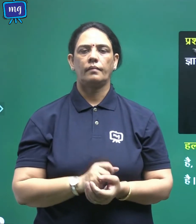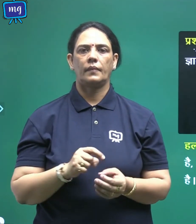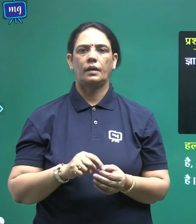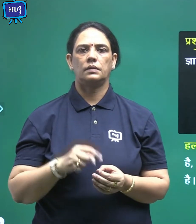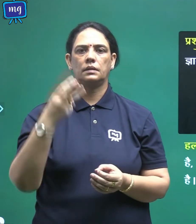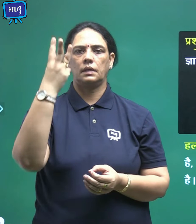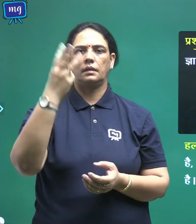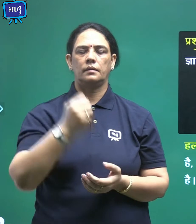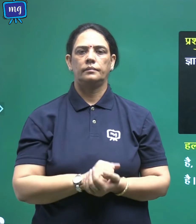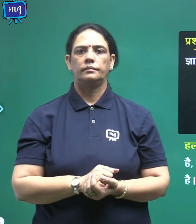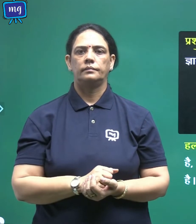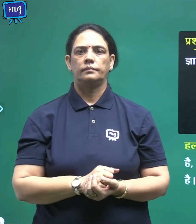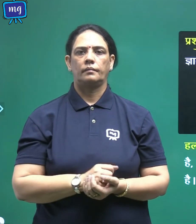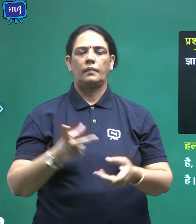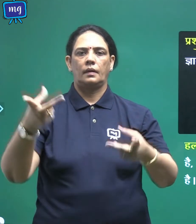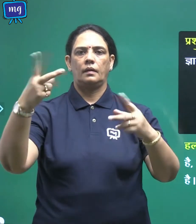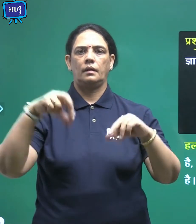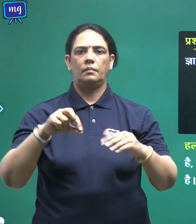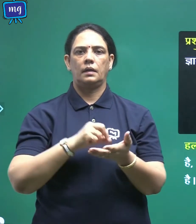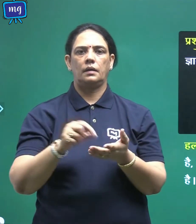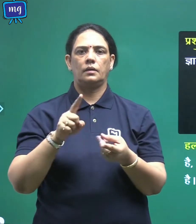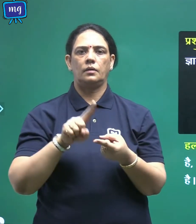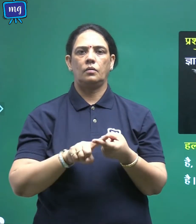प्रश्न 3, निम्नलिखित योग में